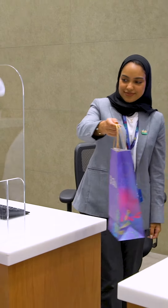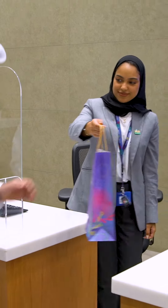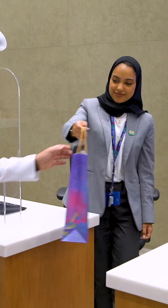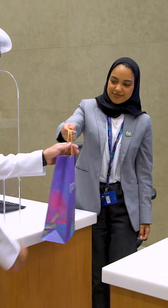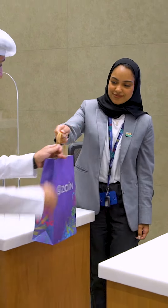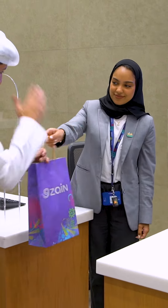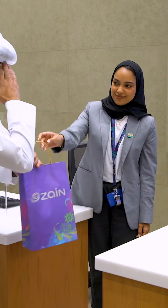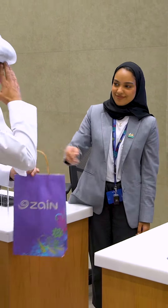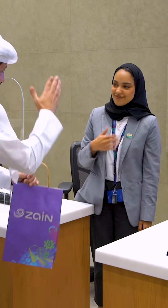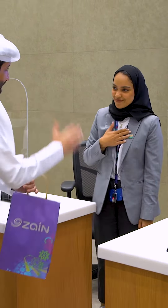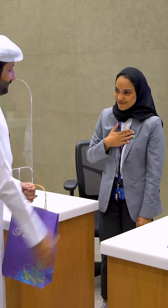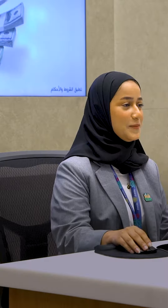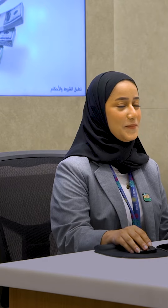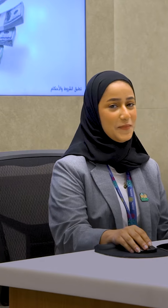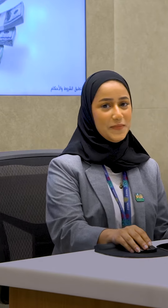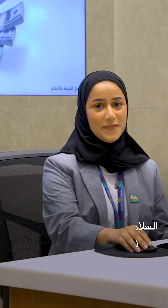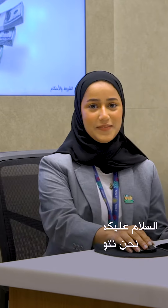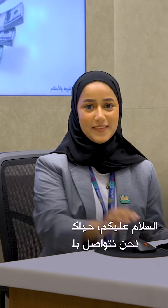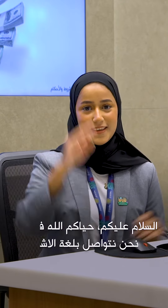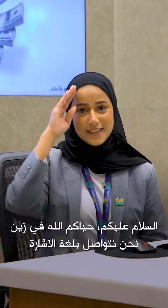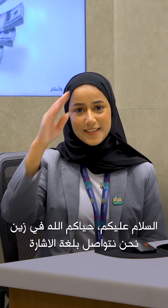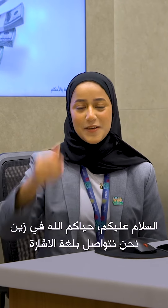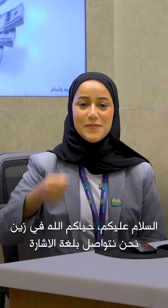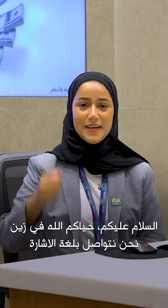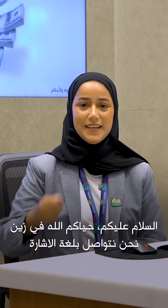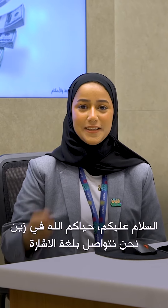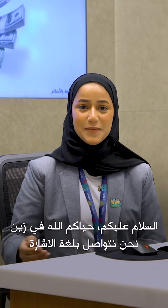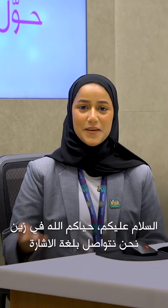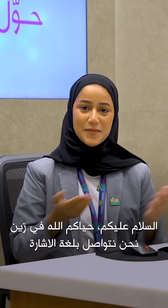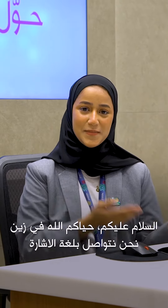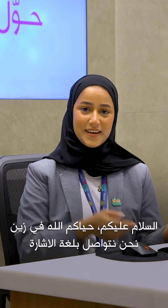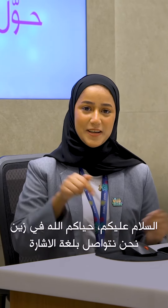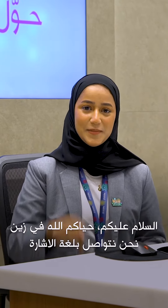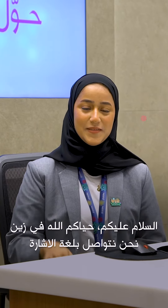ثقافة متنوعة ومنصفة عشان نخدم مختلف أنواع العملاء.